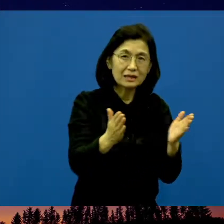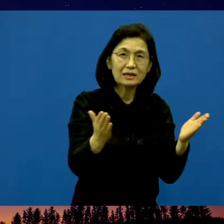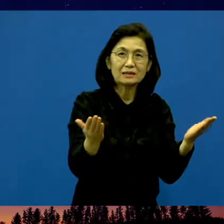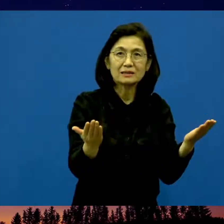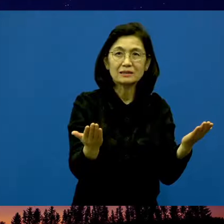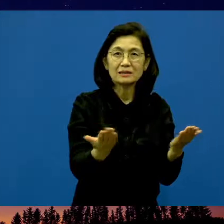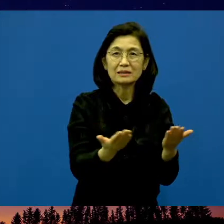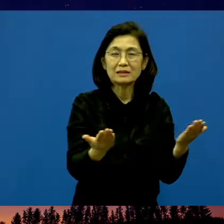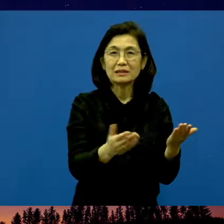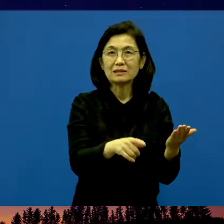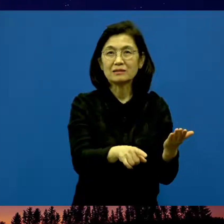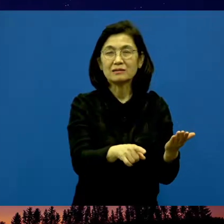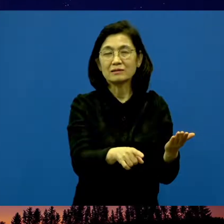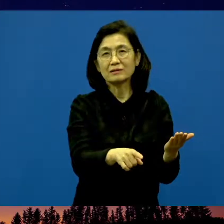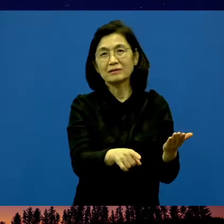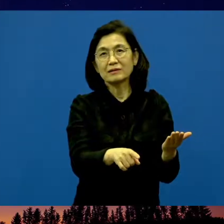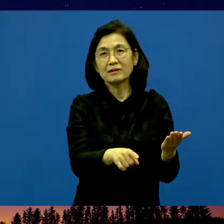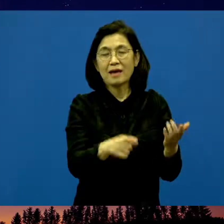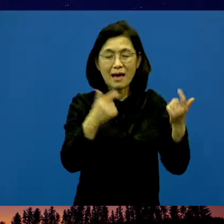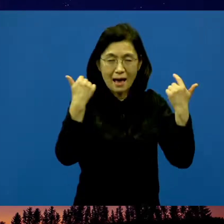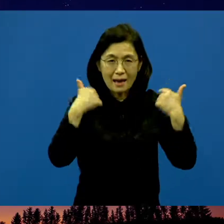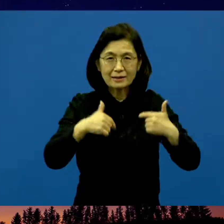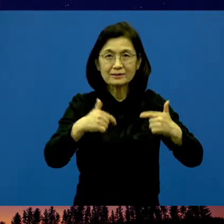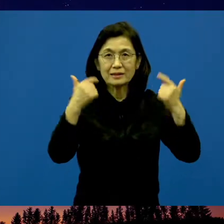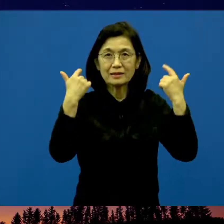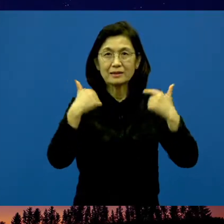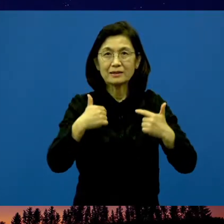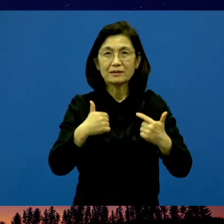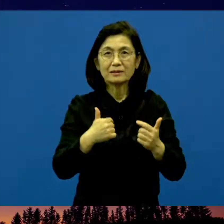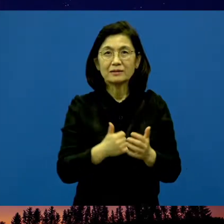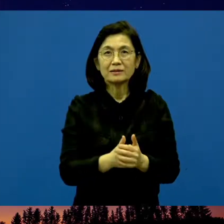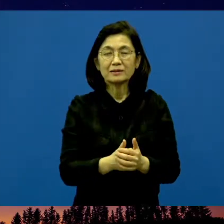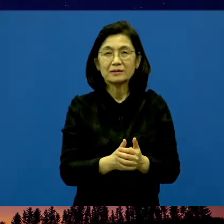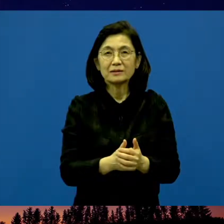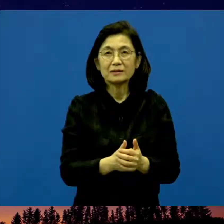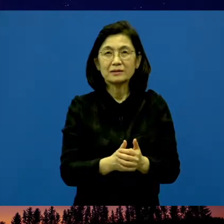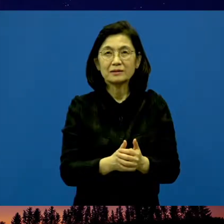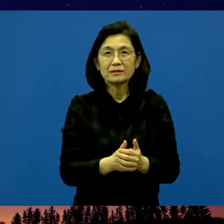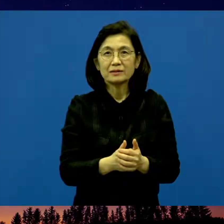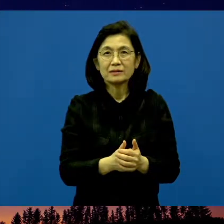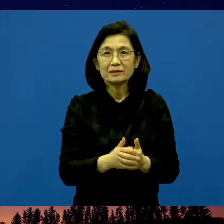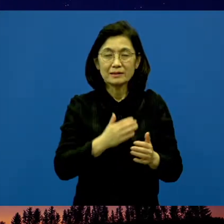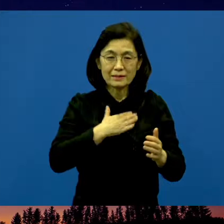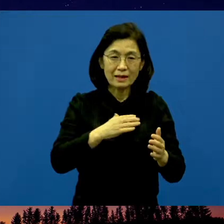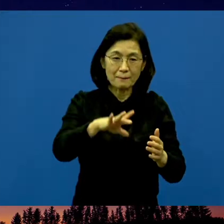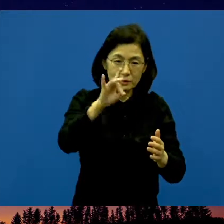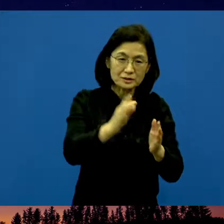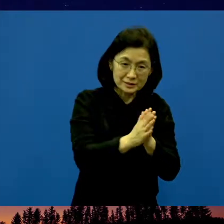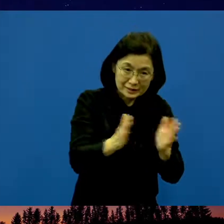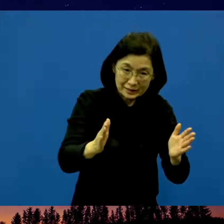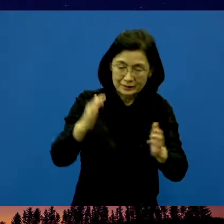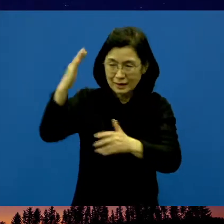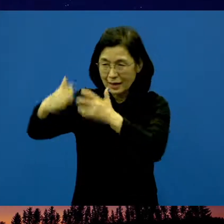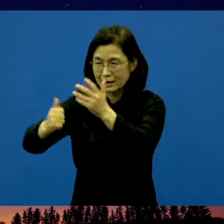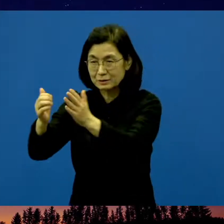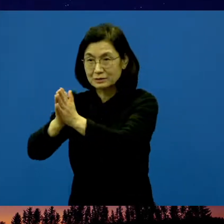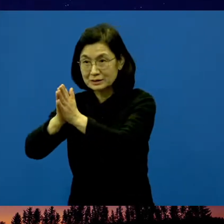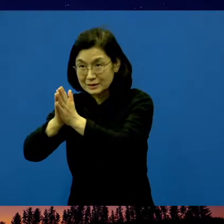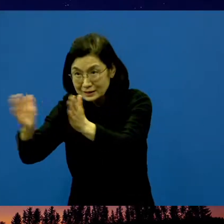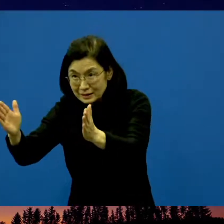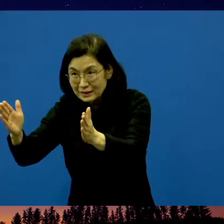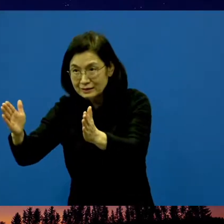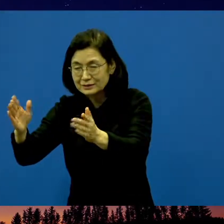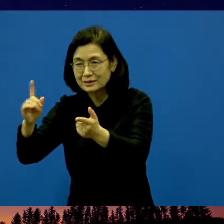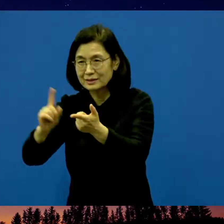그렇고 그렇습니다. 출발 지점이 항상 이제 누가 시작해야 되냐, 이게 우리가 확인해야 돼요. 무엇이든지